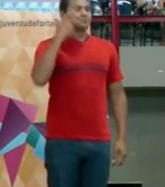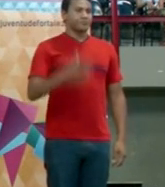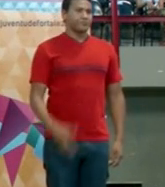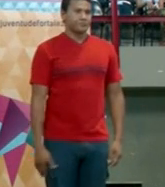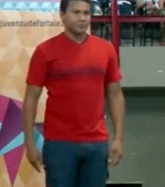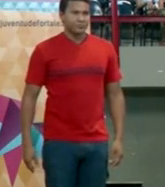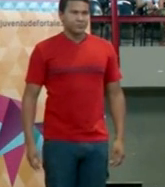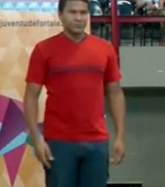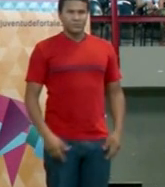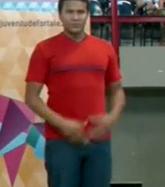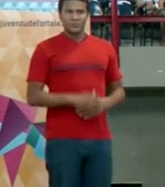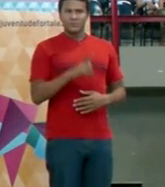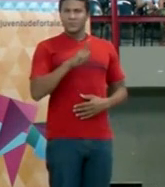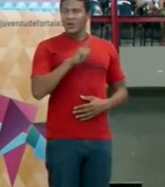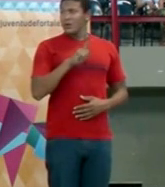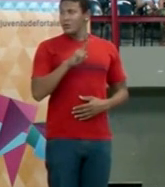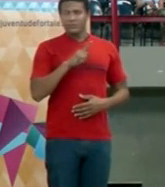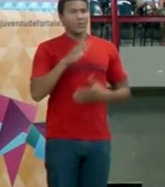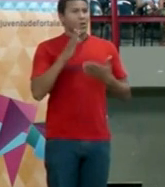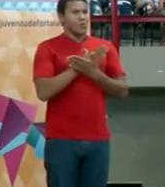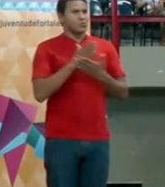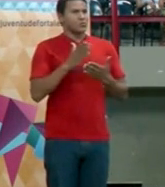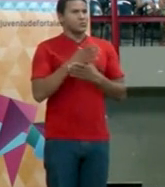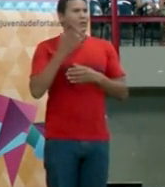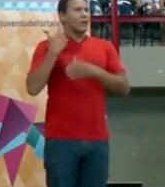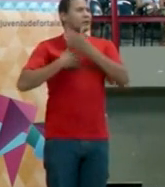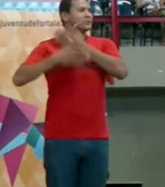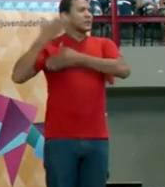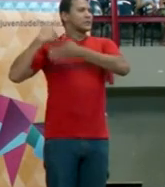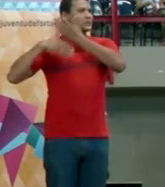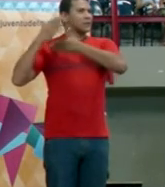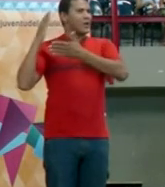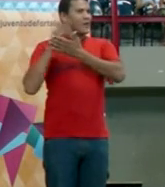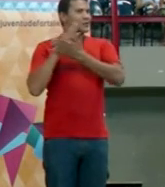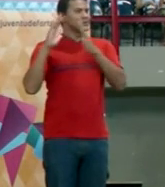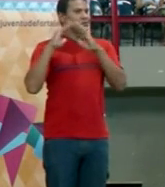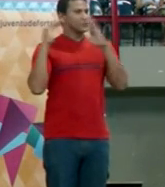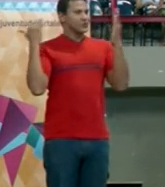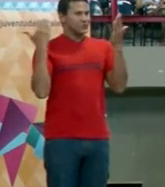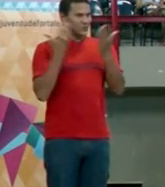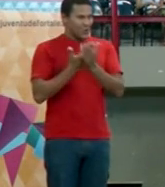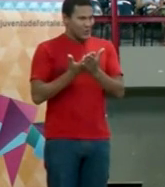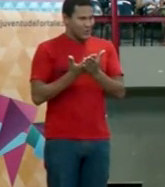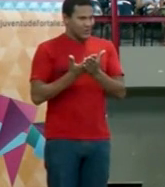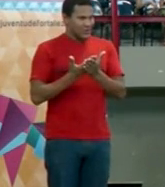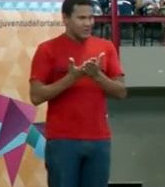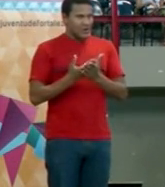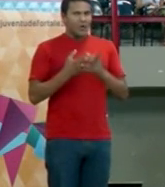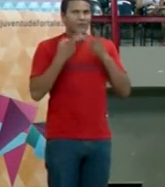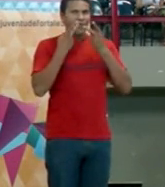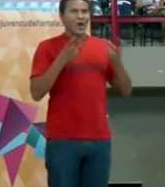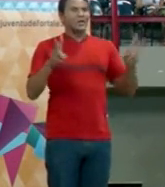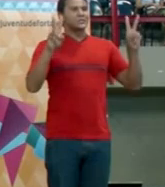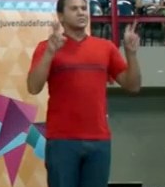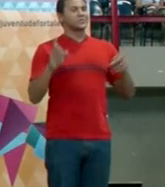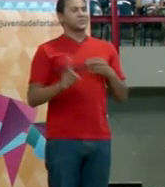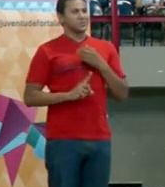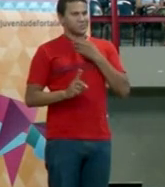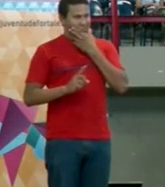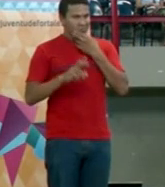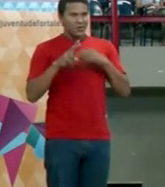isso? De que algumas gerações no passado, as escolas não falavam sobre isso. Então, as crises